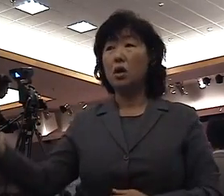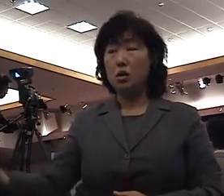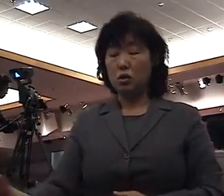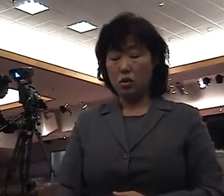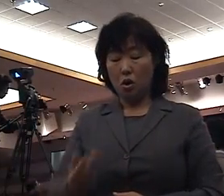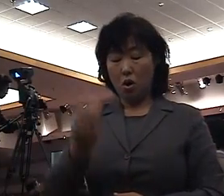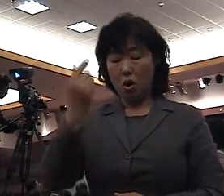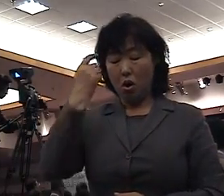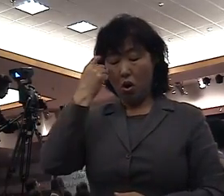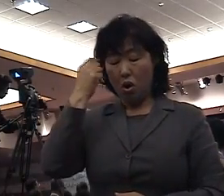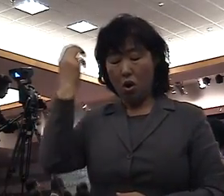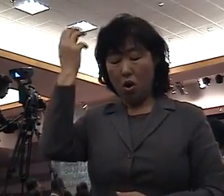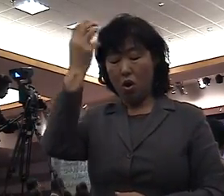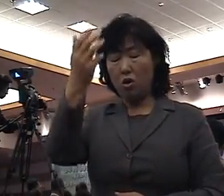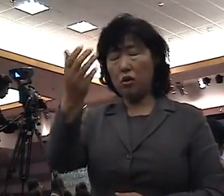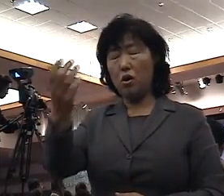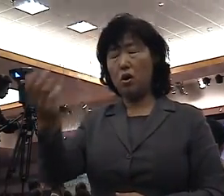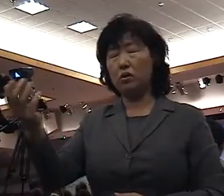살아계신